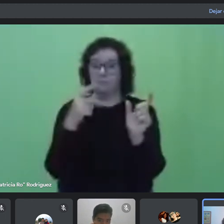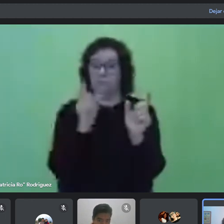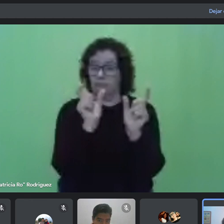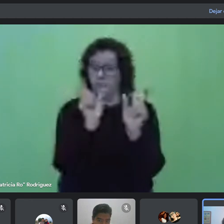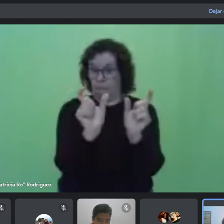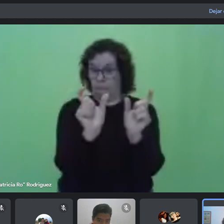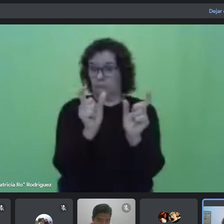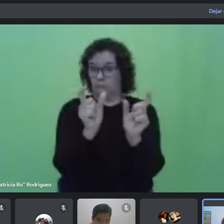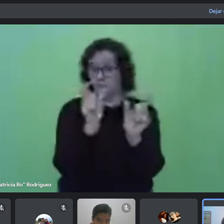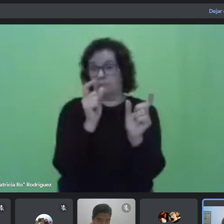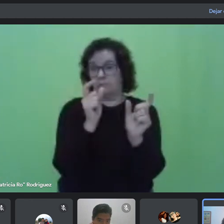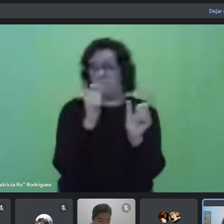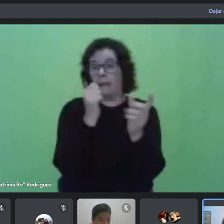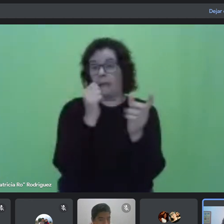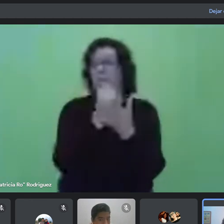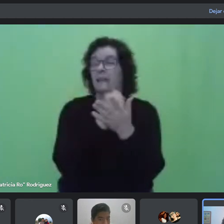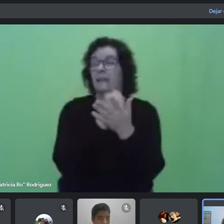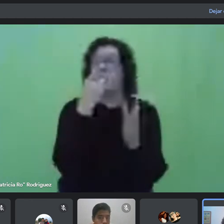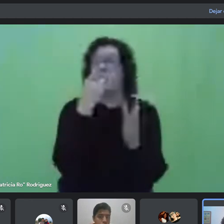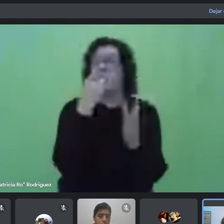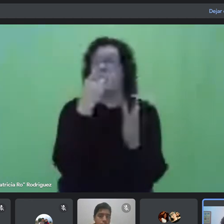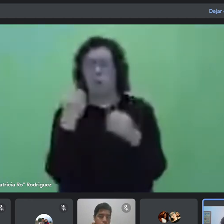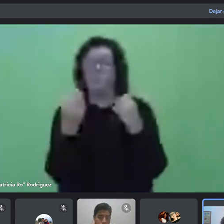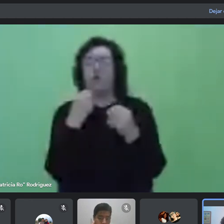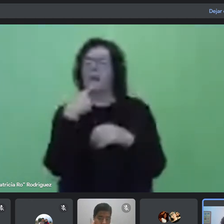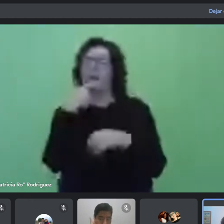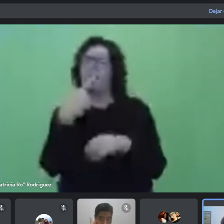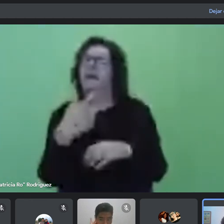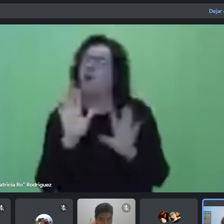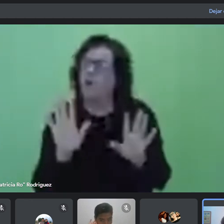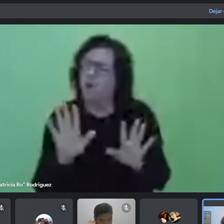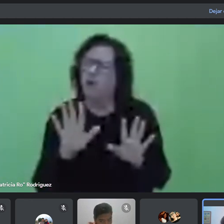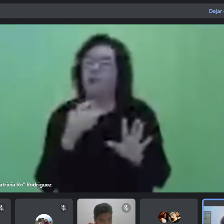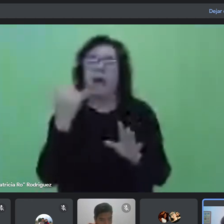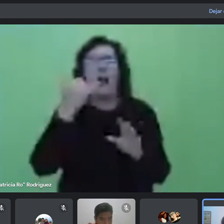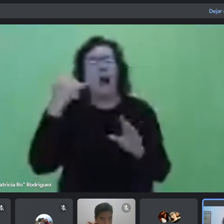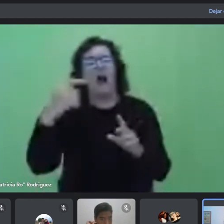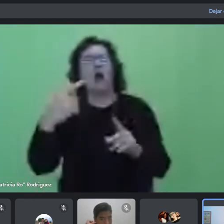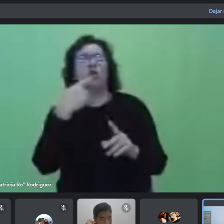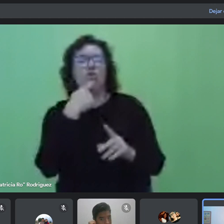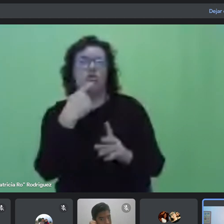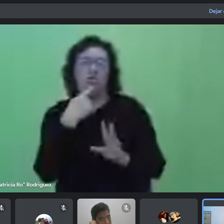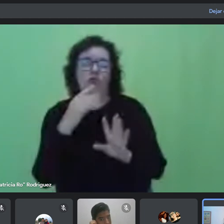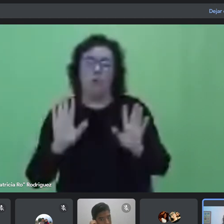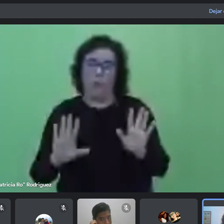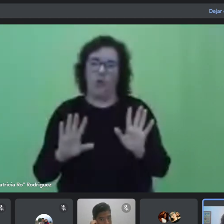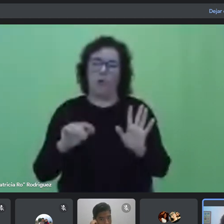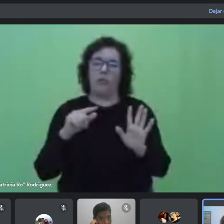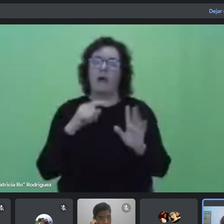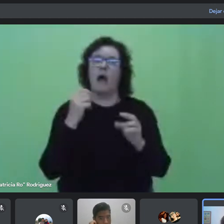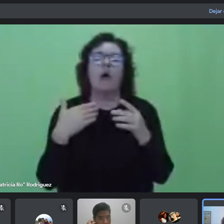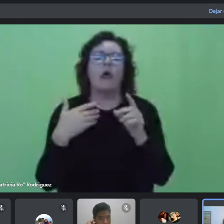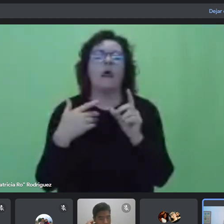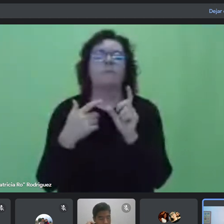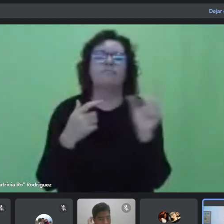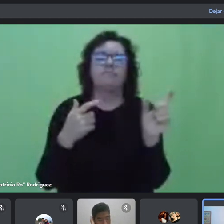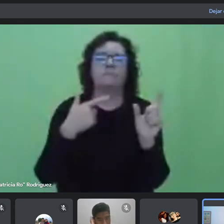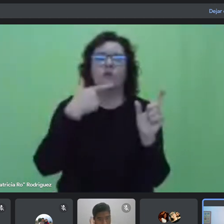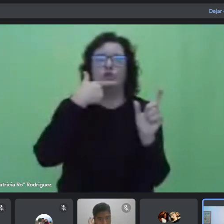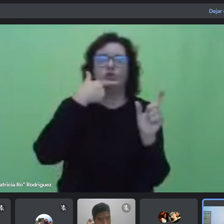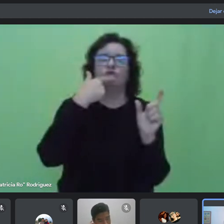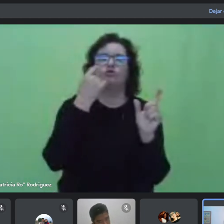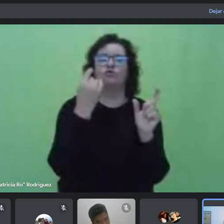pregunta? Por justamente por esta duda que causó, ¿sí? Que puede ser support, puede ser sustantivo o